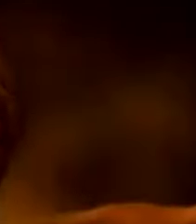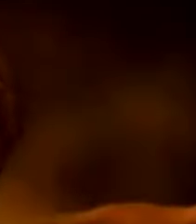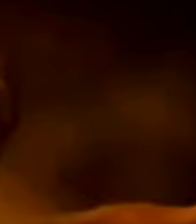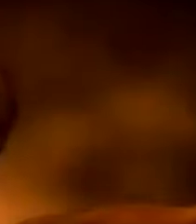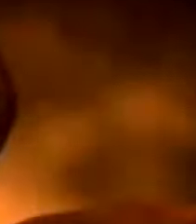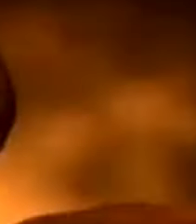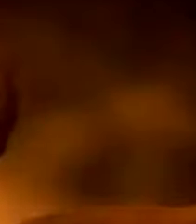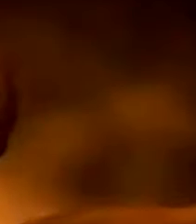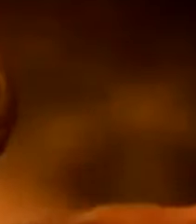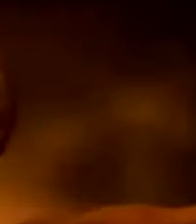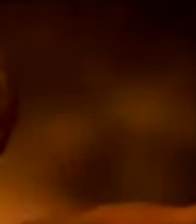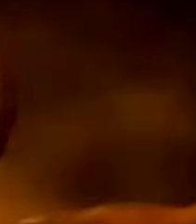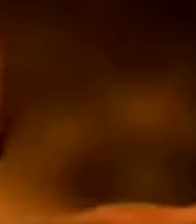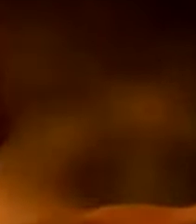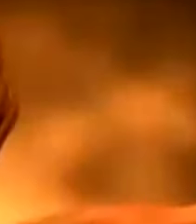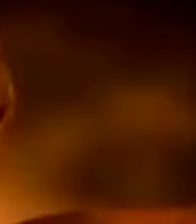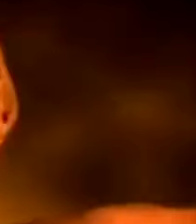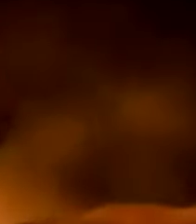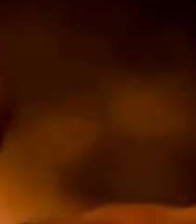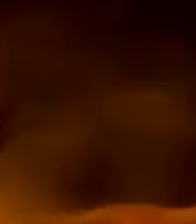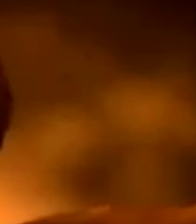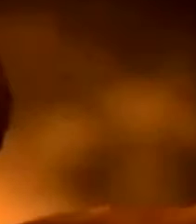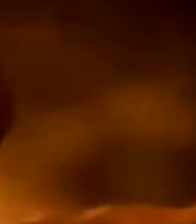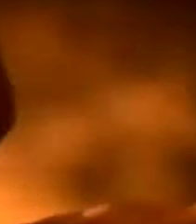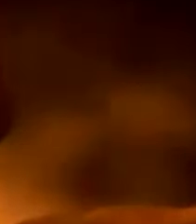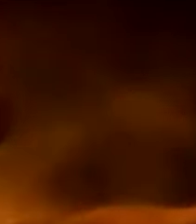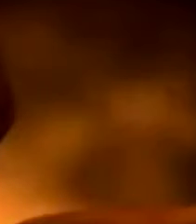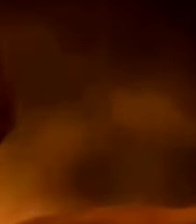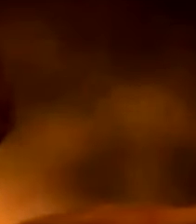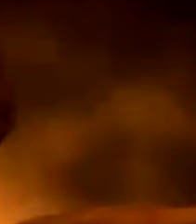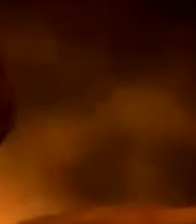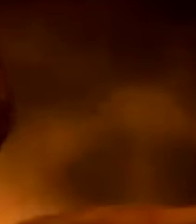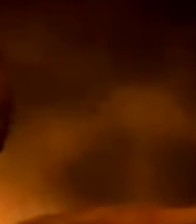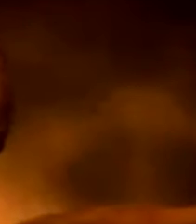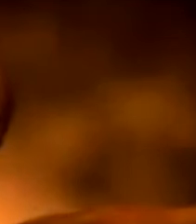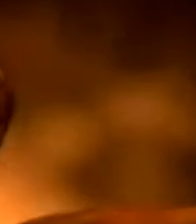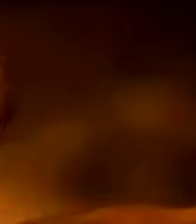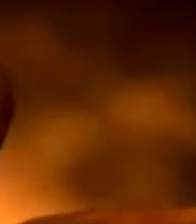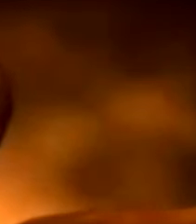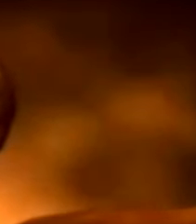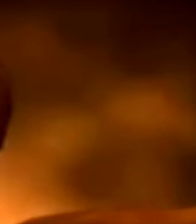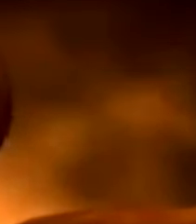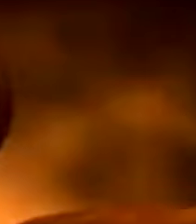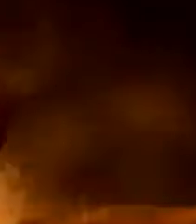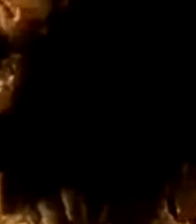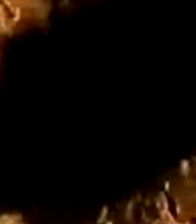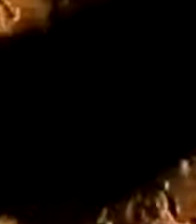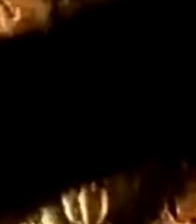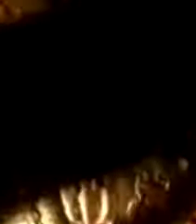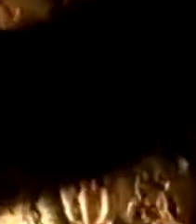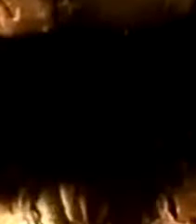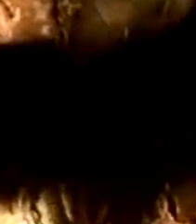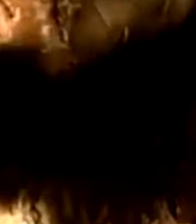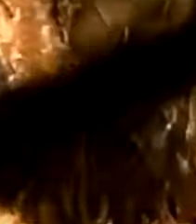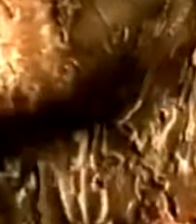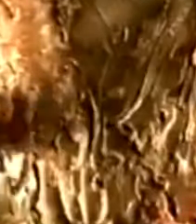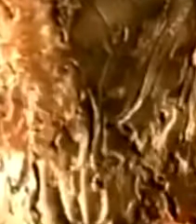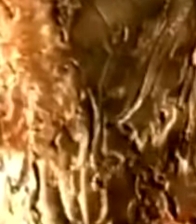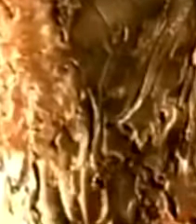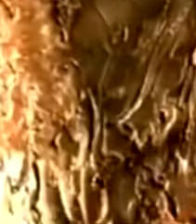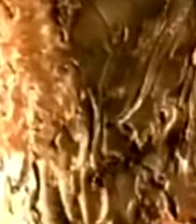prisioneiros jamais conheceram. As sombras e os ecos de objetos que nunca